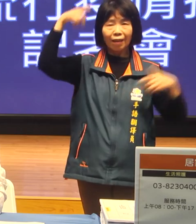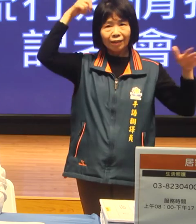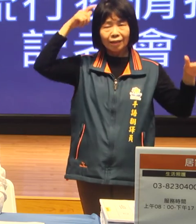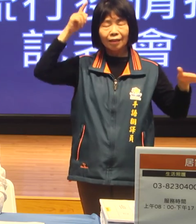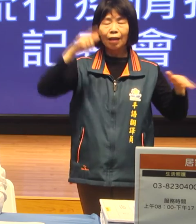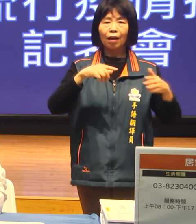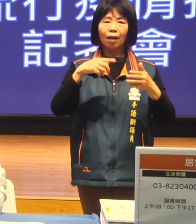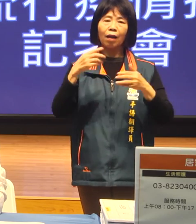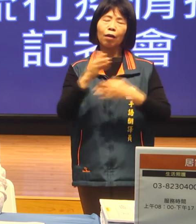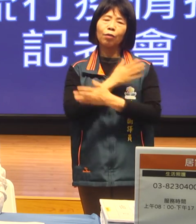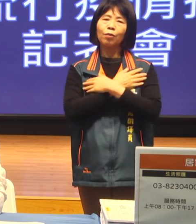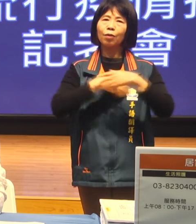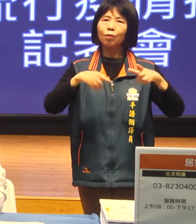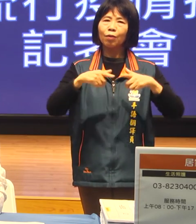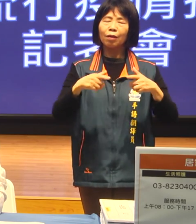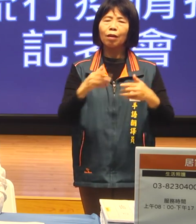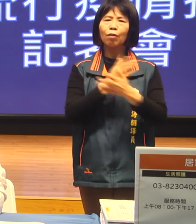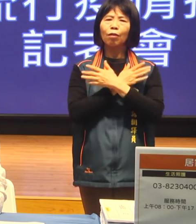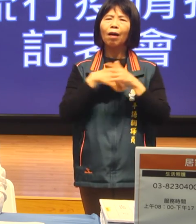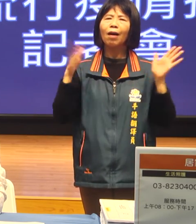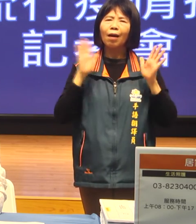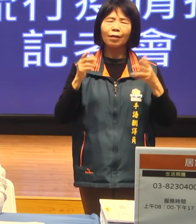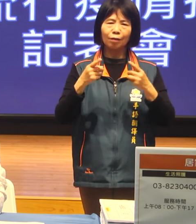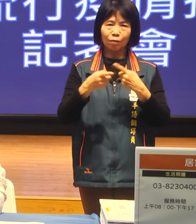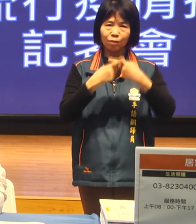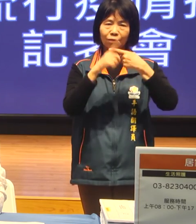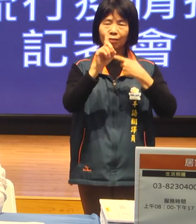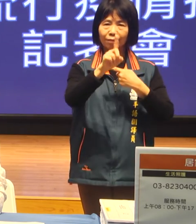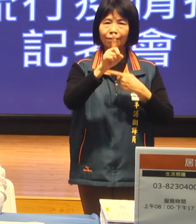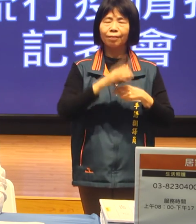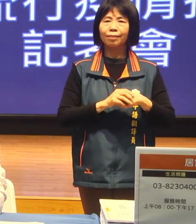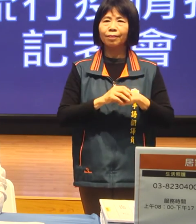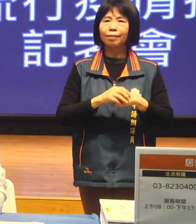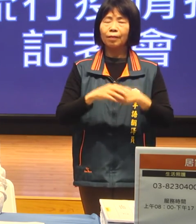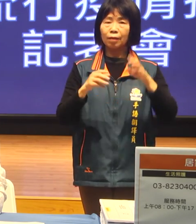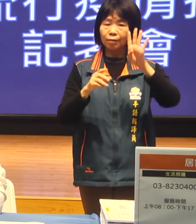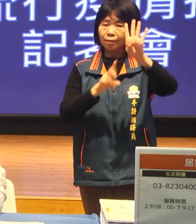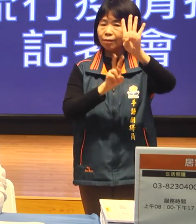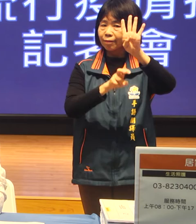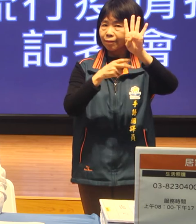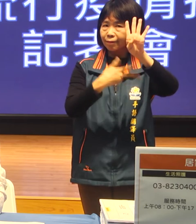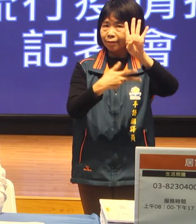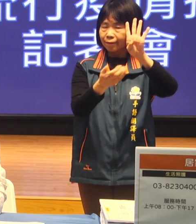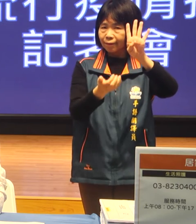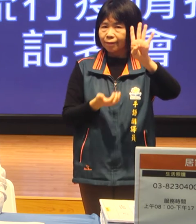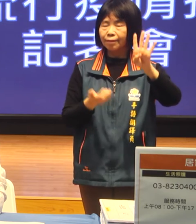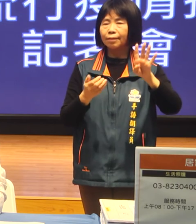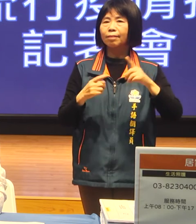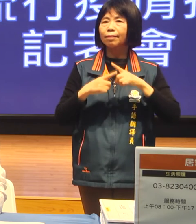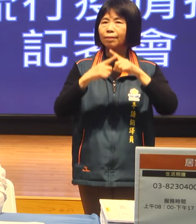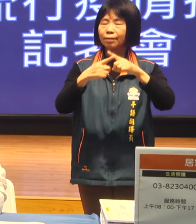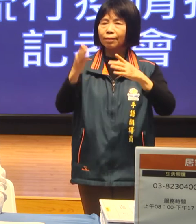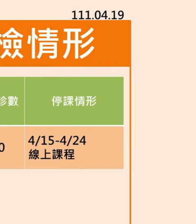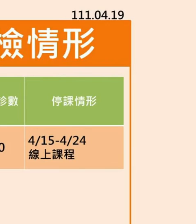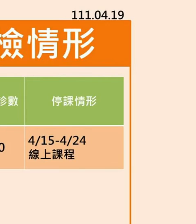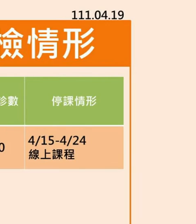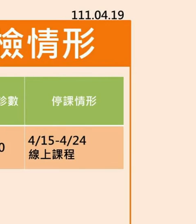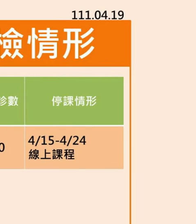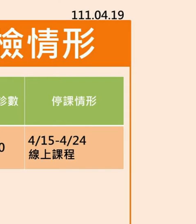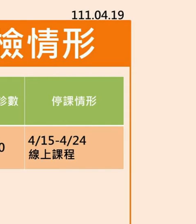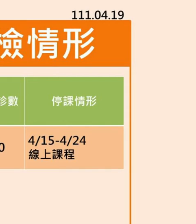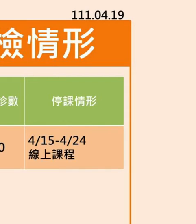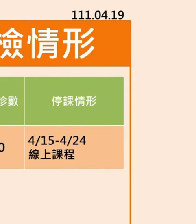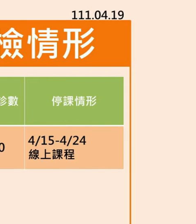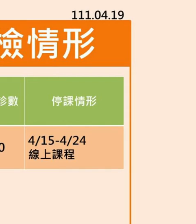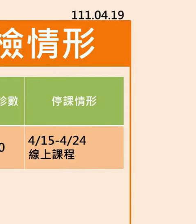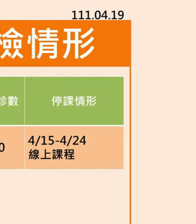位幼生确诊。那这个班呢，同样在27号之前都会暂停实体课程，接触人员呢，